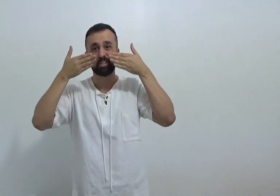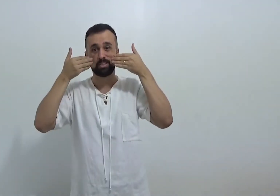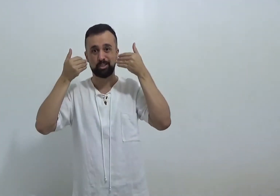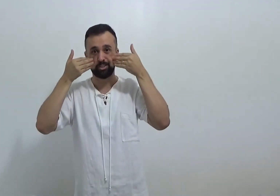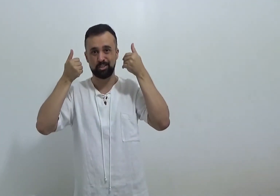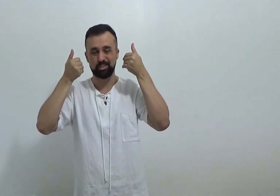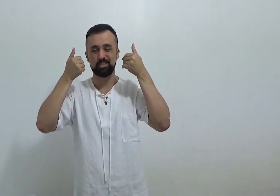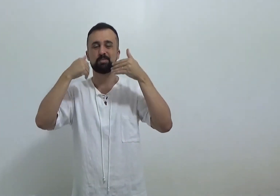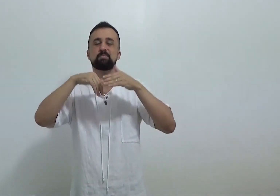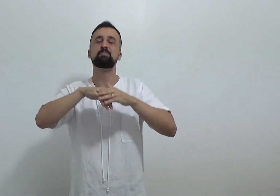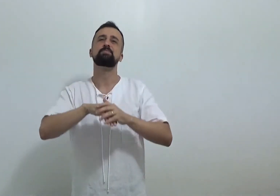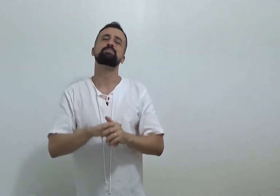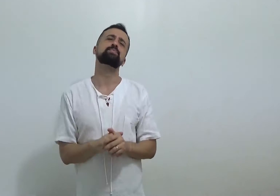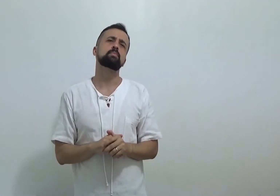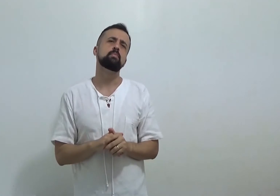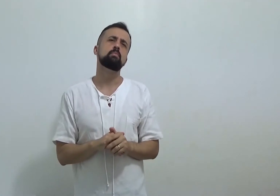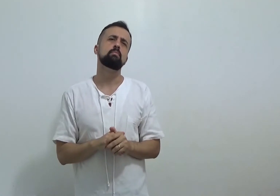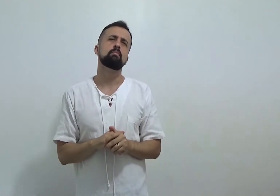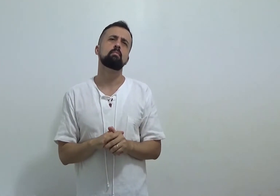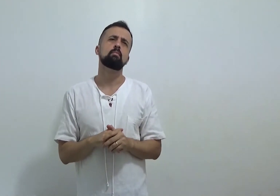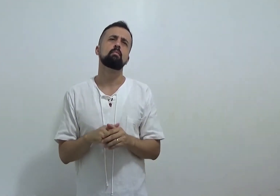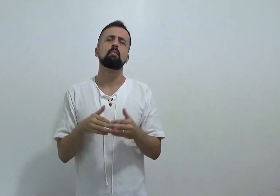com ênfase nos povos indígenas.